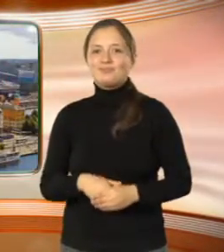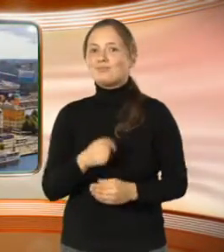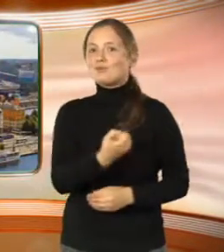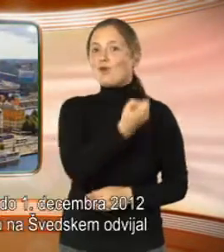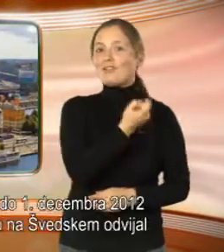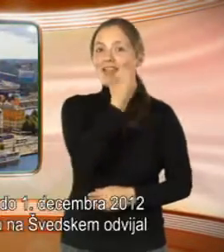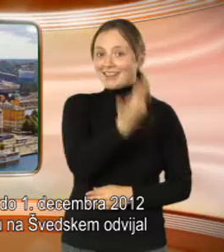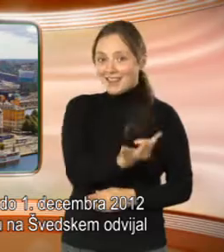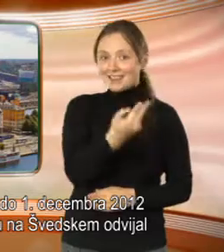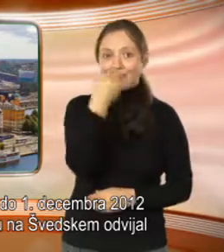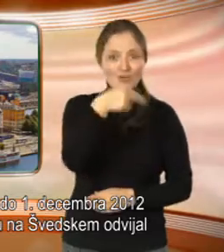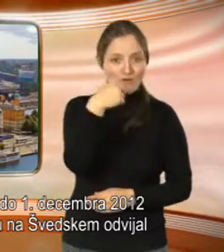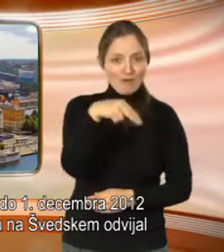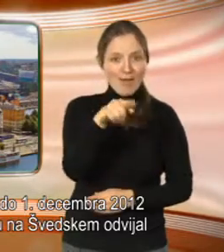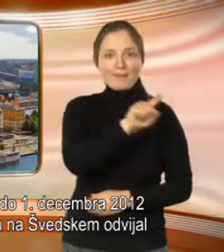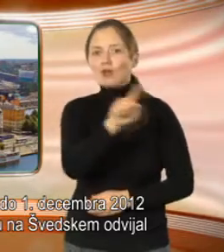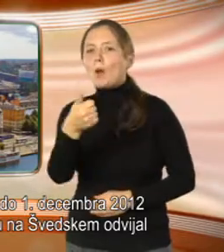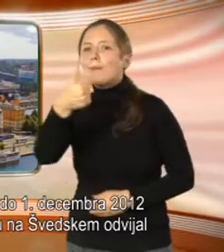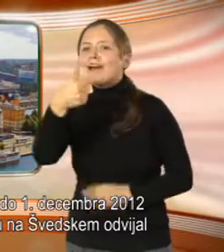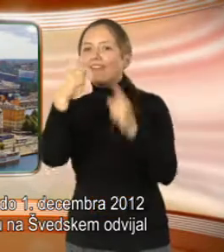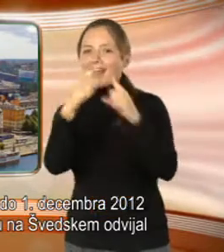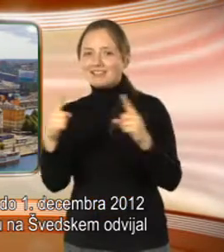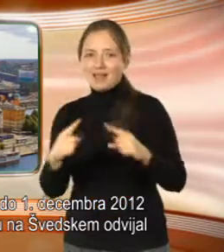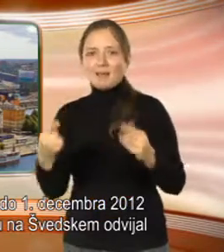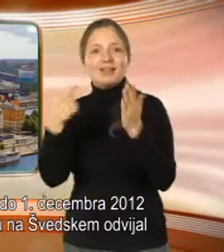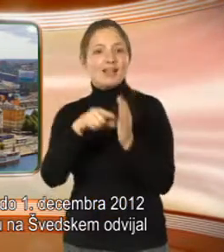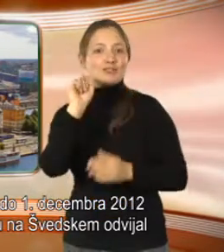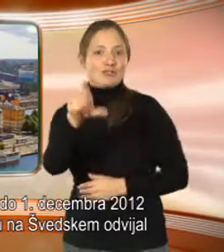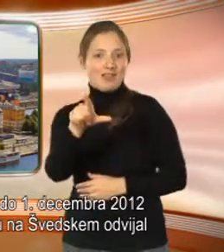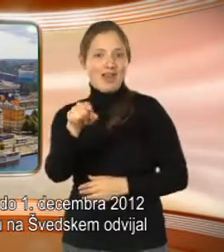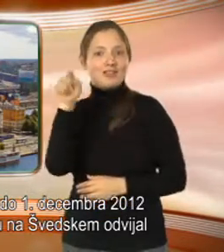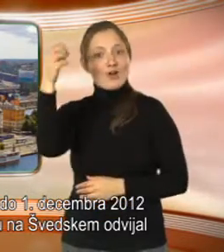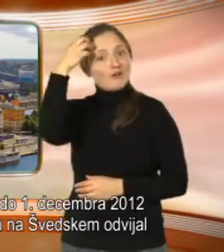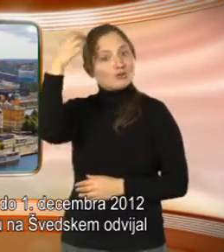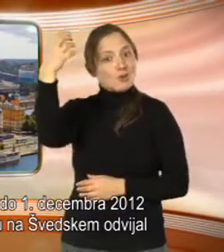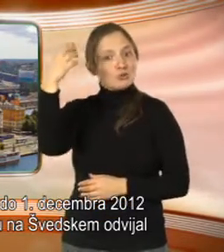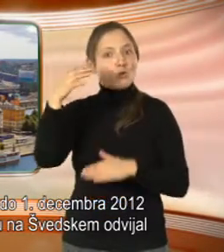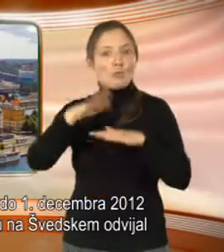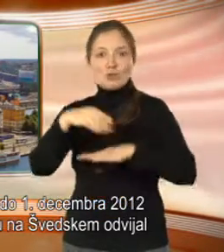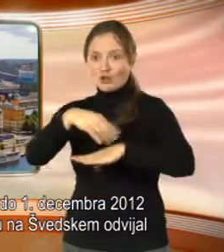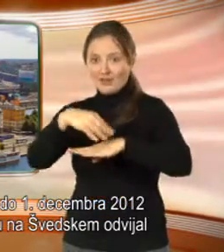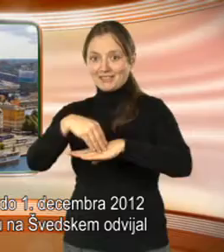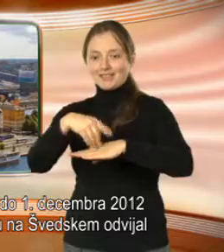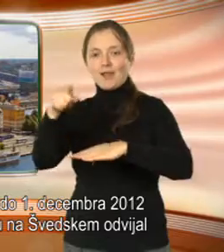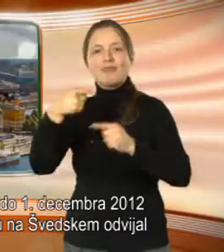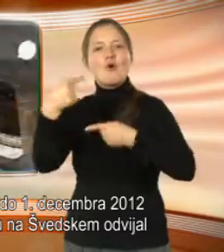Od 30. novembra do 1. decembra 2012 se je v Stockholmu na Švedskem odvijal Dove Film